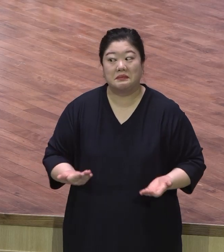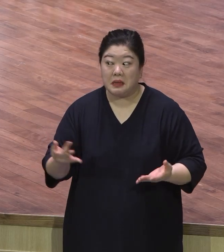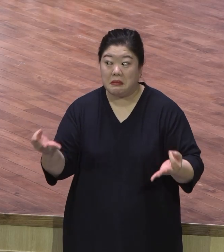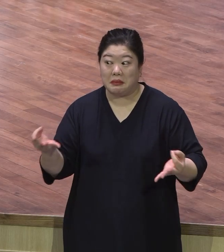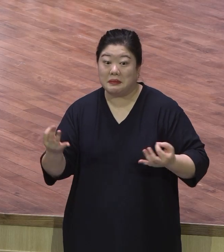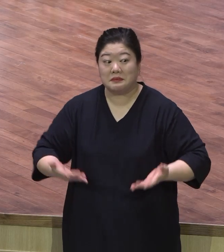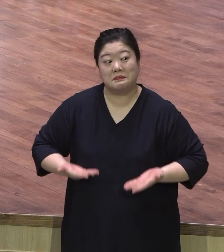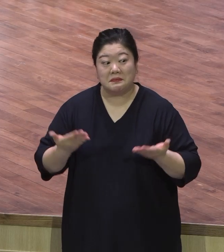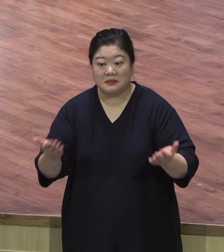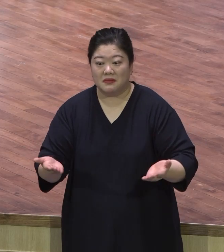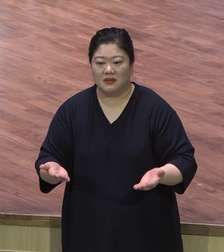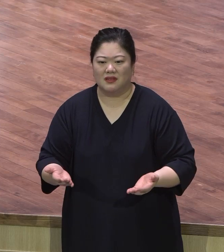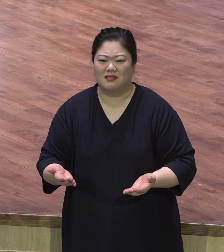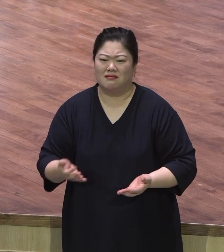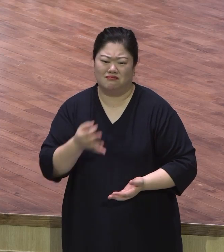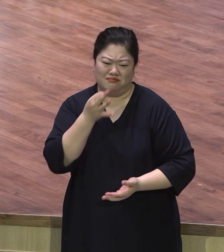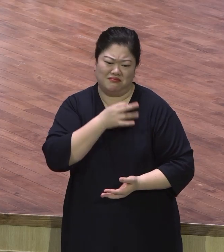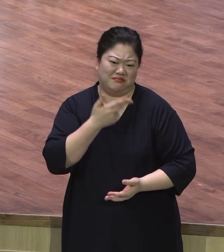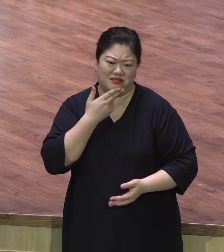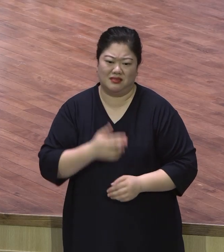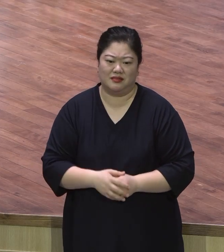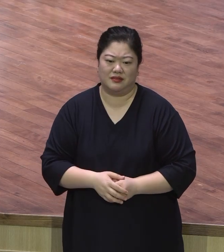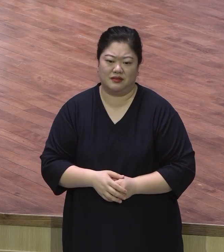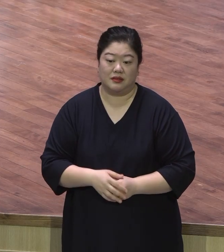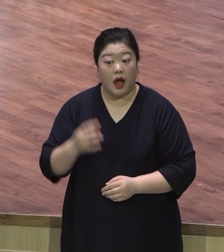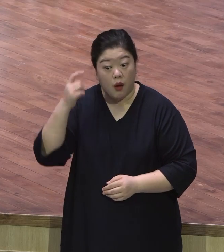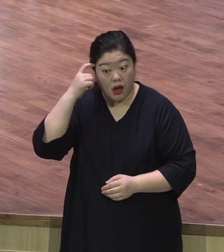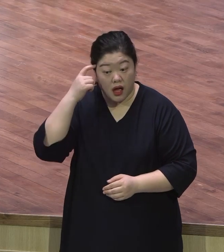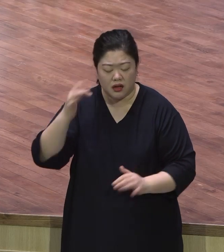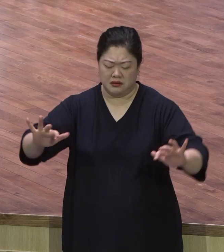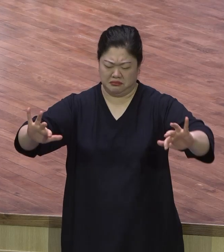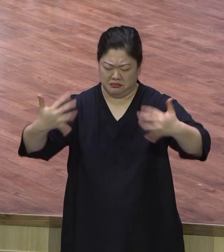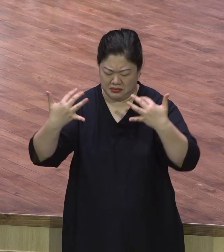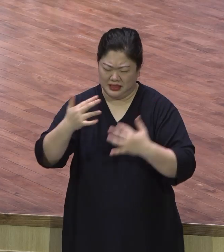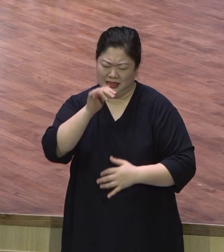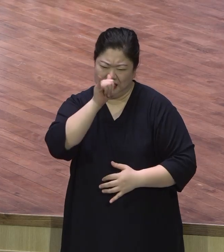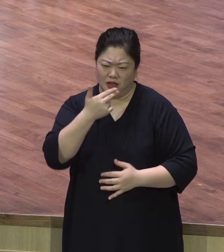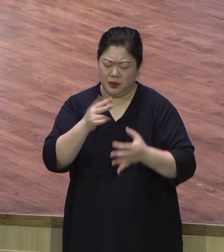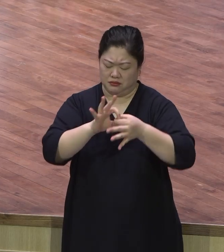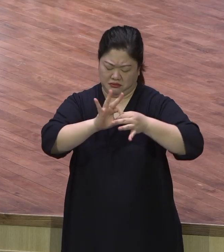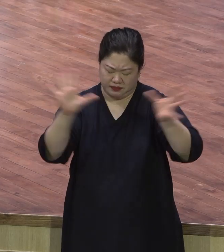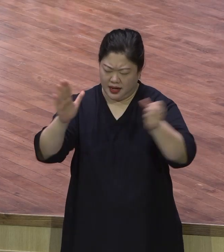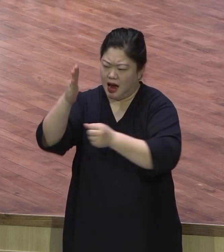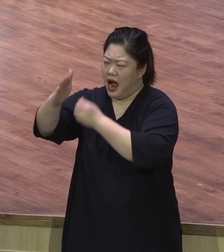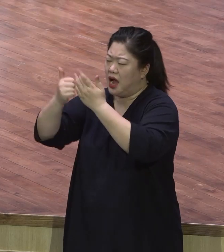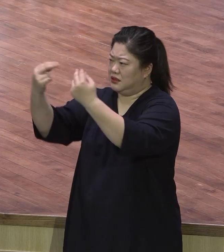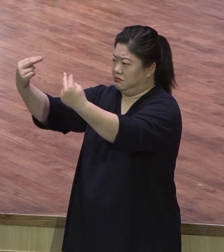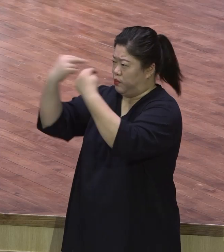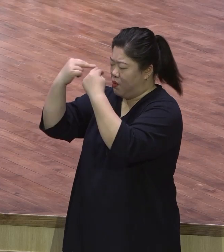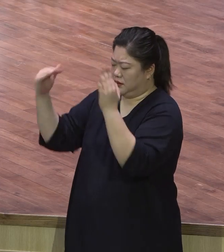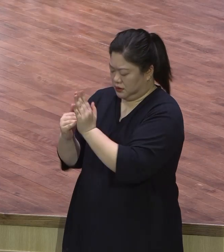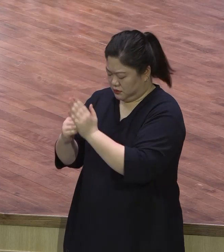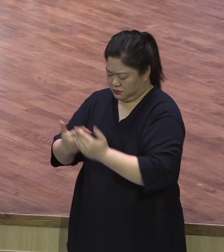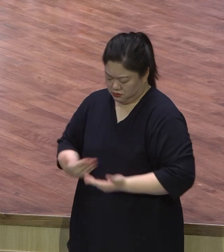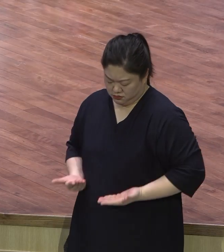사람이 모르도록 하나님 앞에서 그래서 본문에 너희를